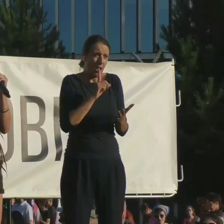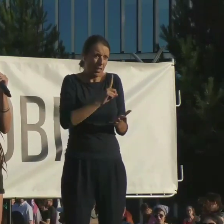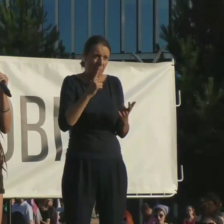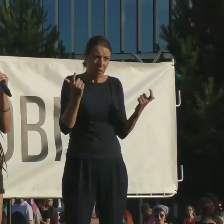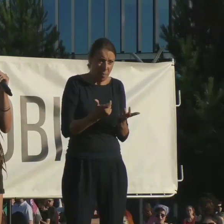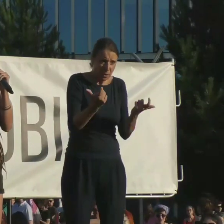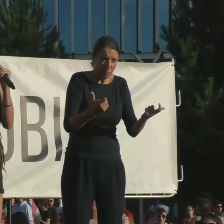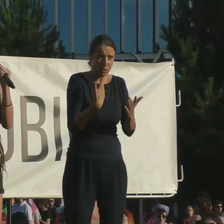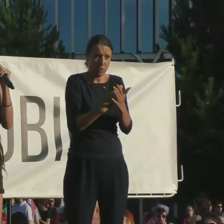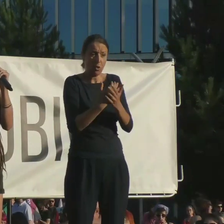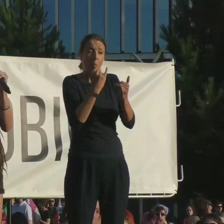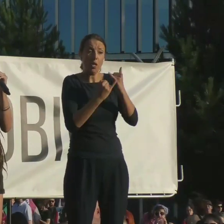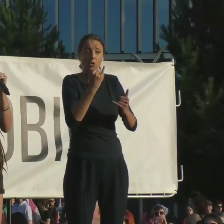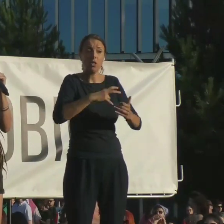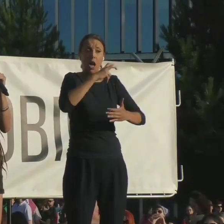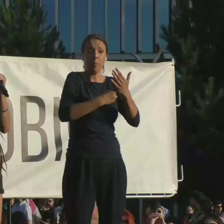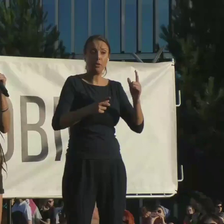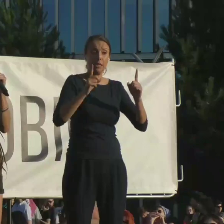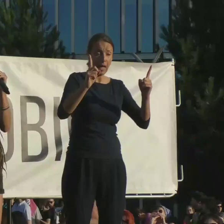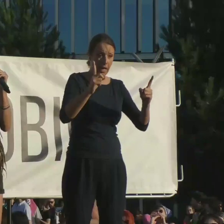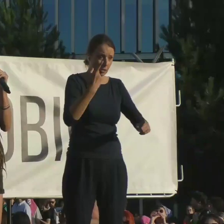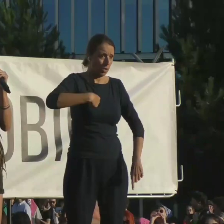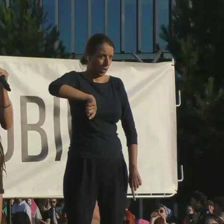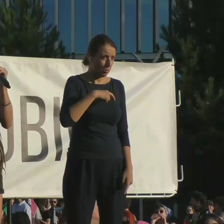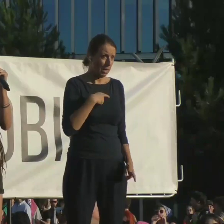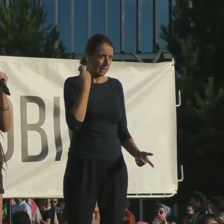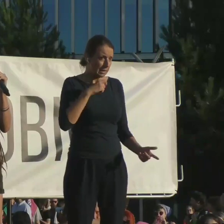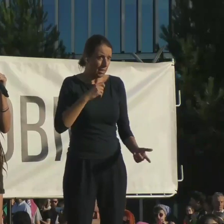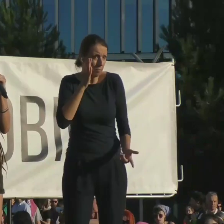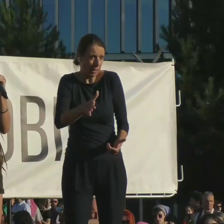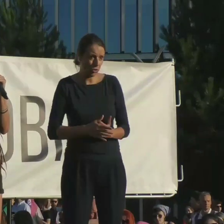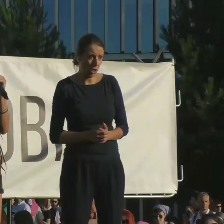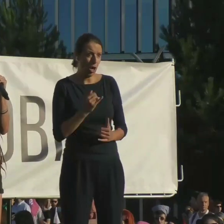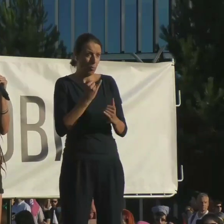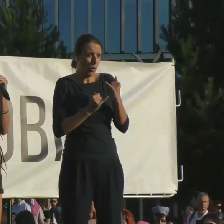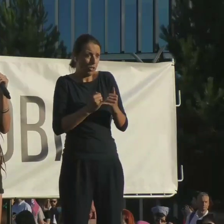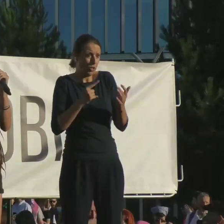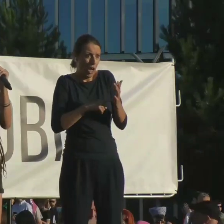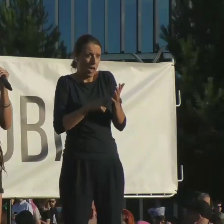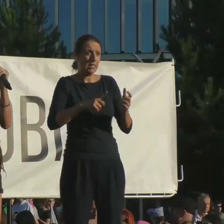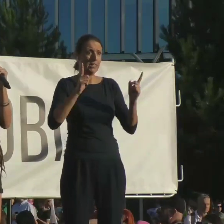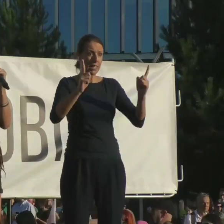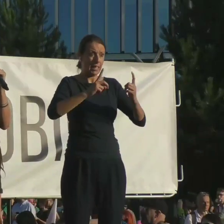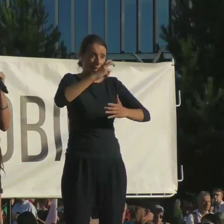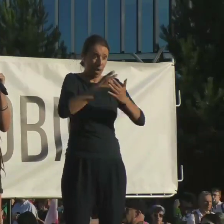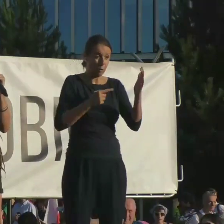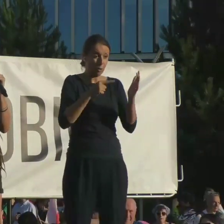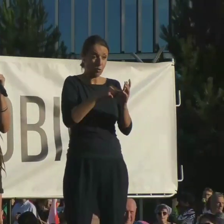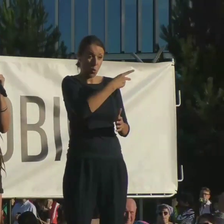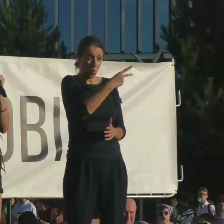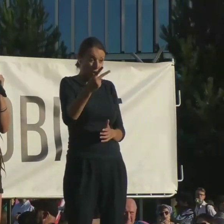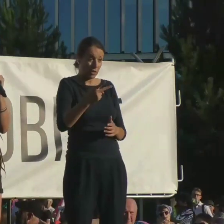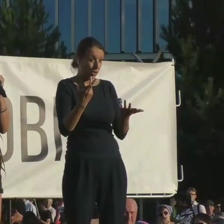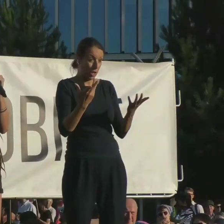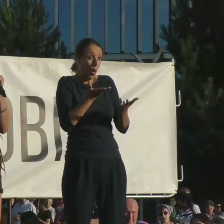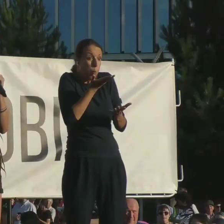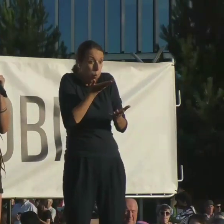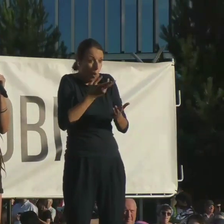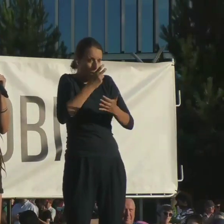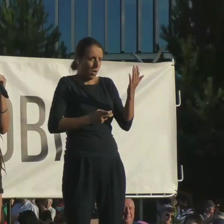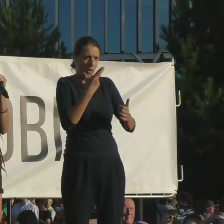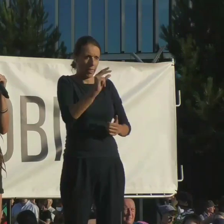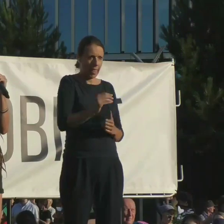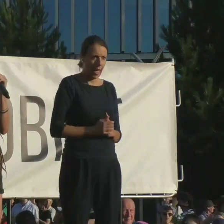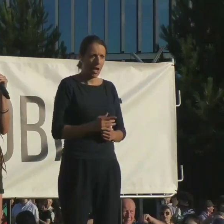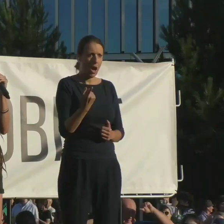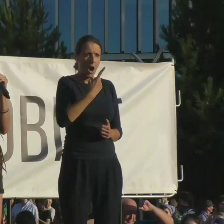nas zabija. Zakaz aborcji nigdy nie sprawi, że aborcji nie będzie. Nigdy nie zgodzimy się na zabetonowanie